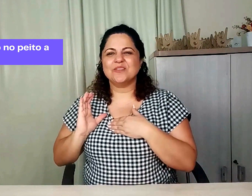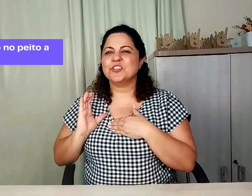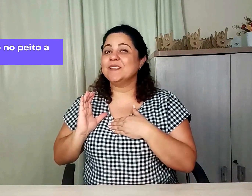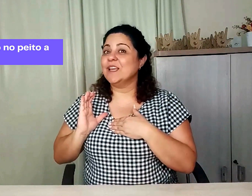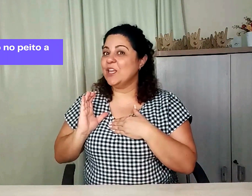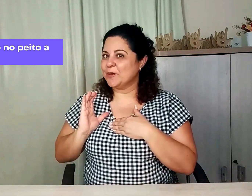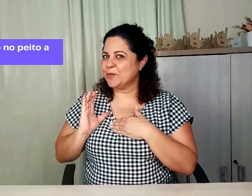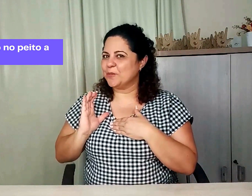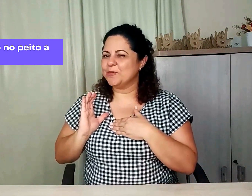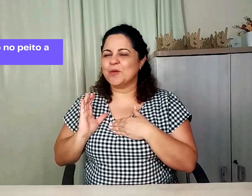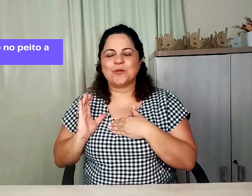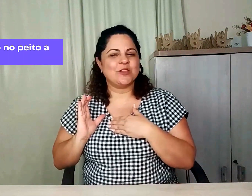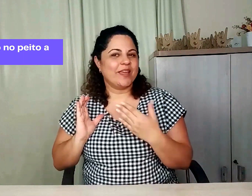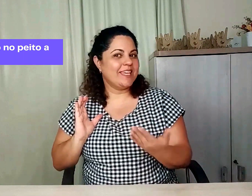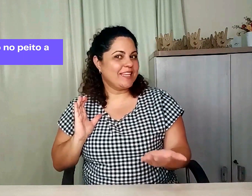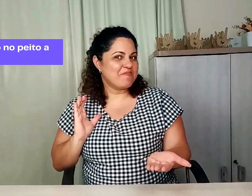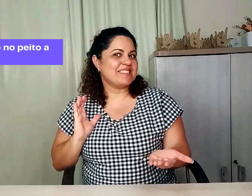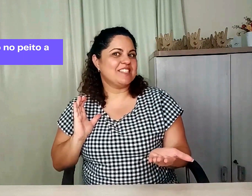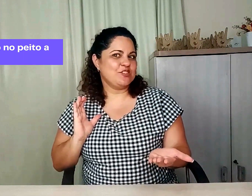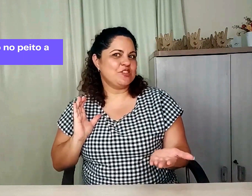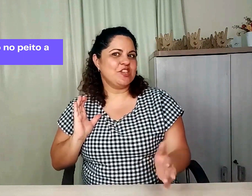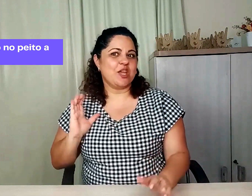de rico, ou de alguém que tem bastante dinheiro.